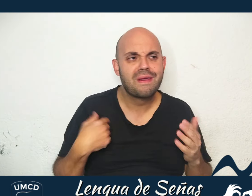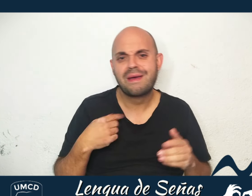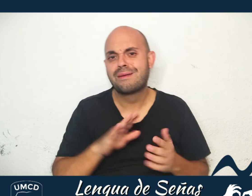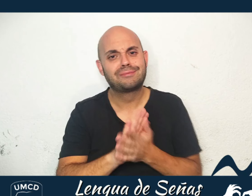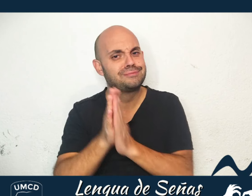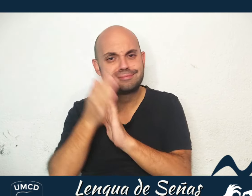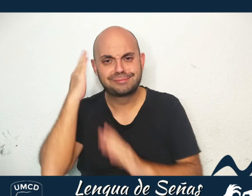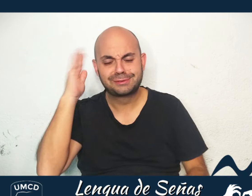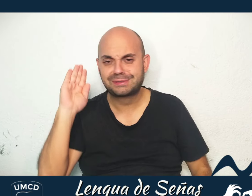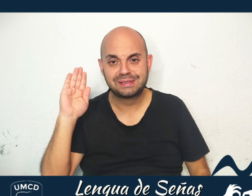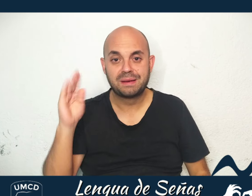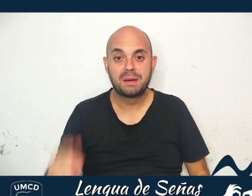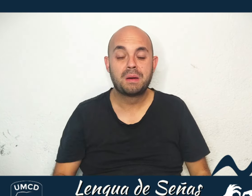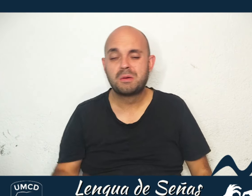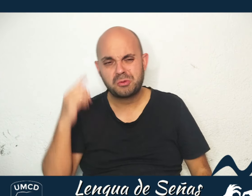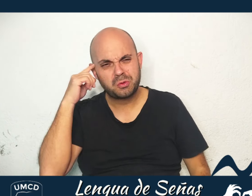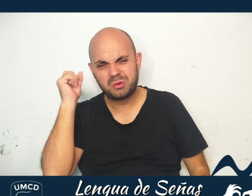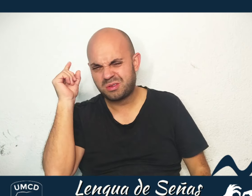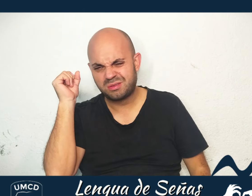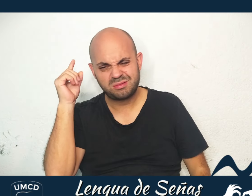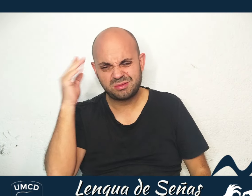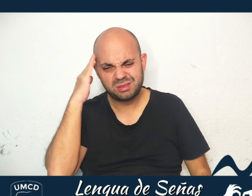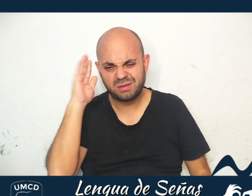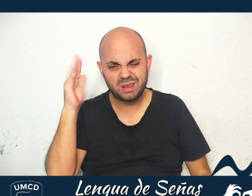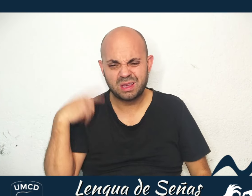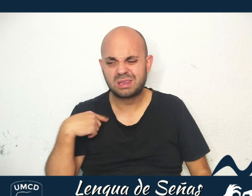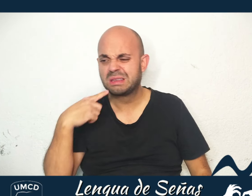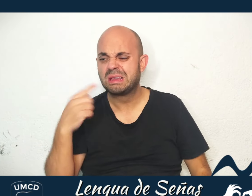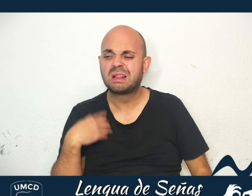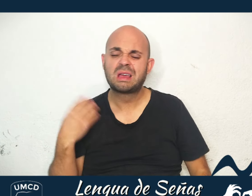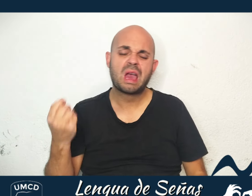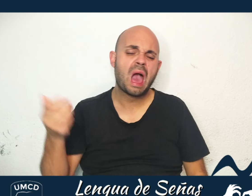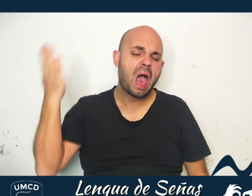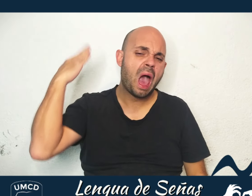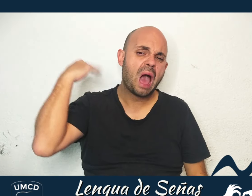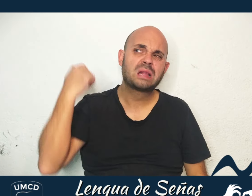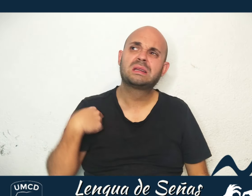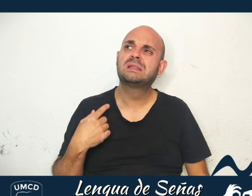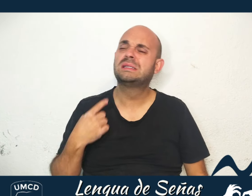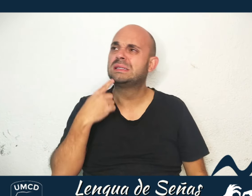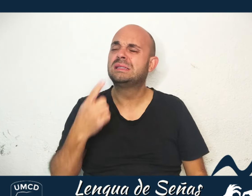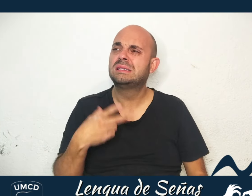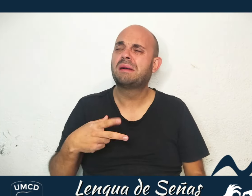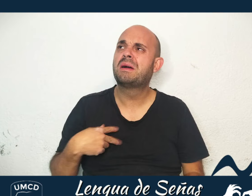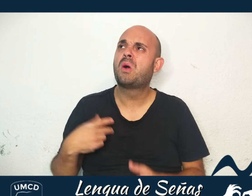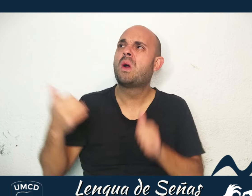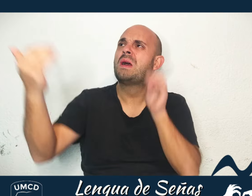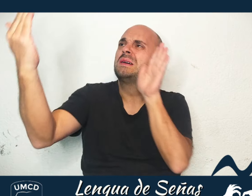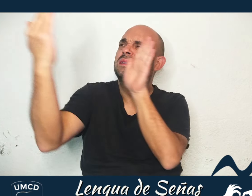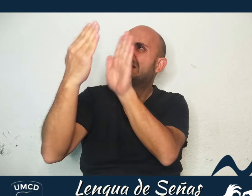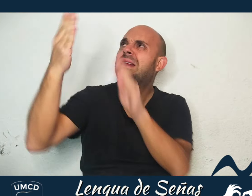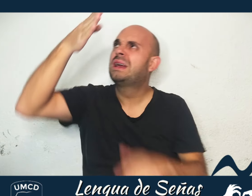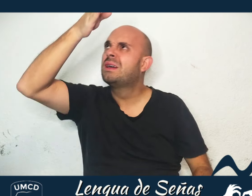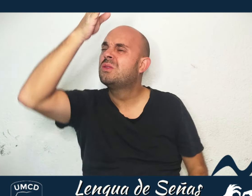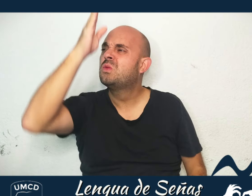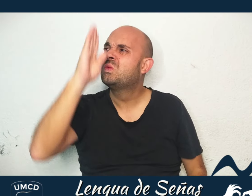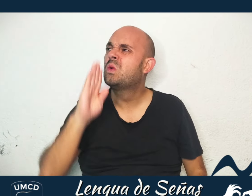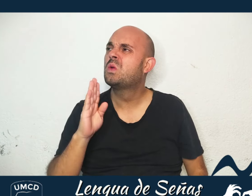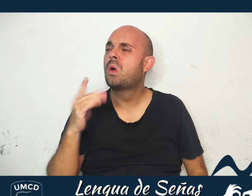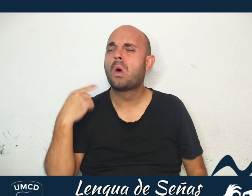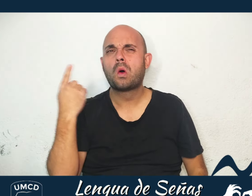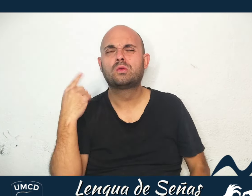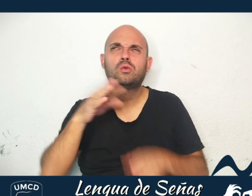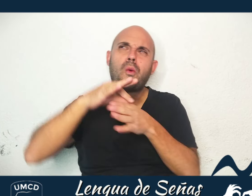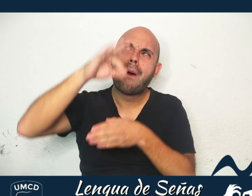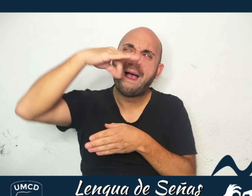mismo dice de que no entiende si realmente, o no reconocía, si realmente había estado en presencia en cuerpo y alma o solamente había